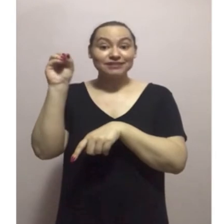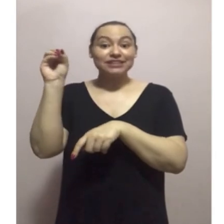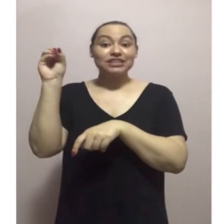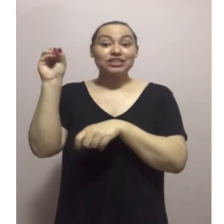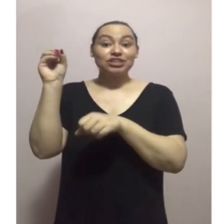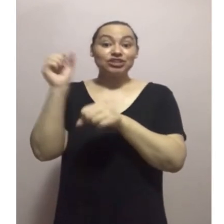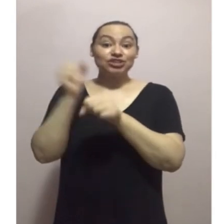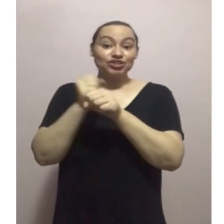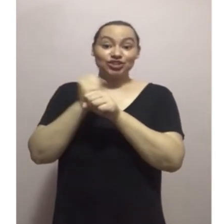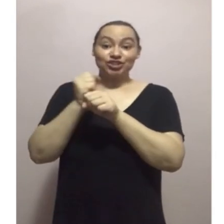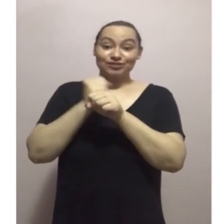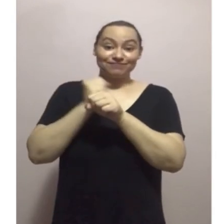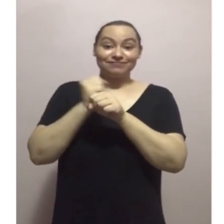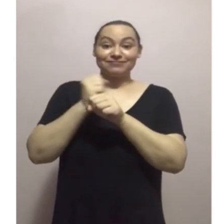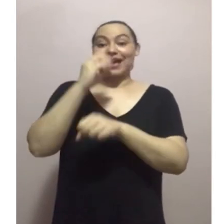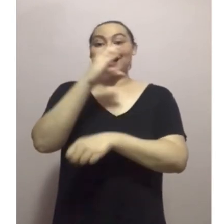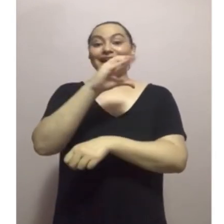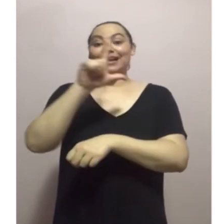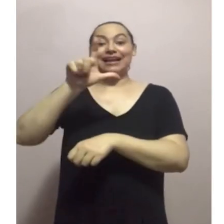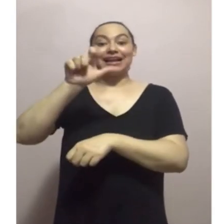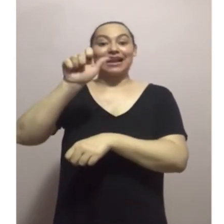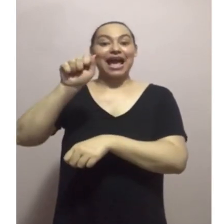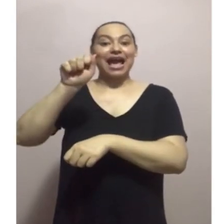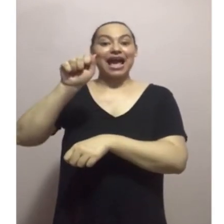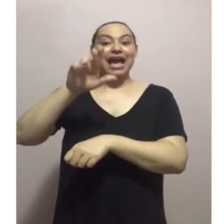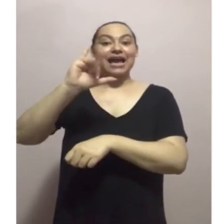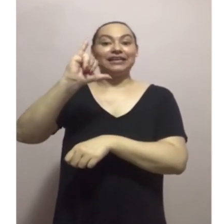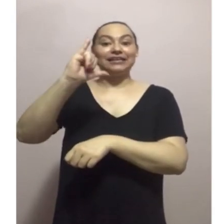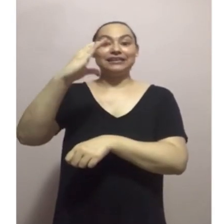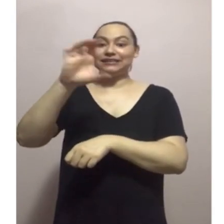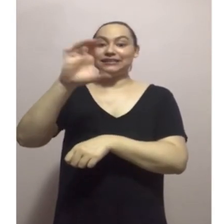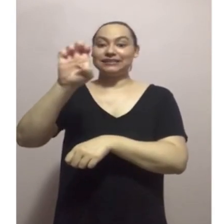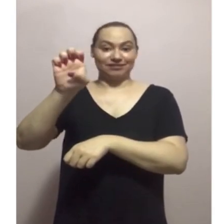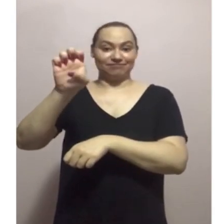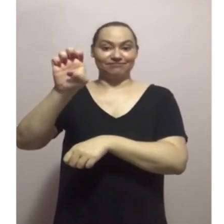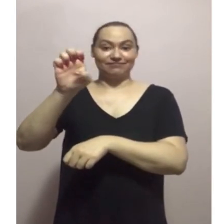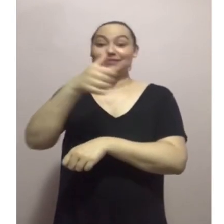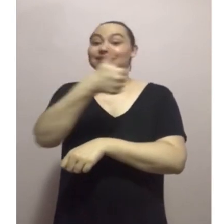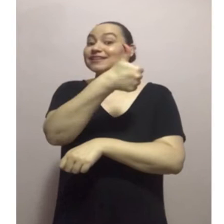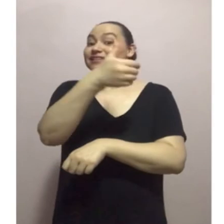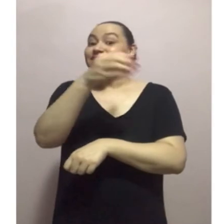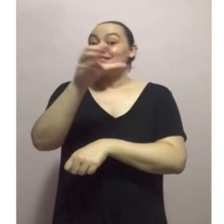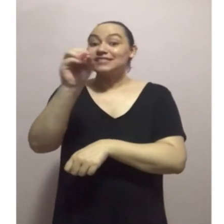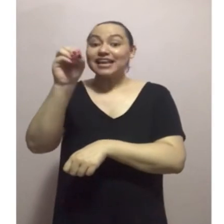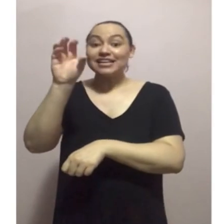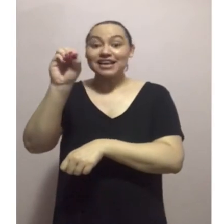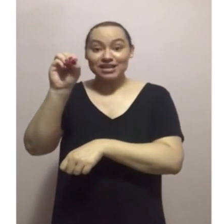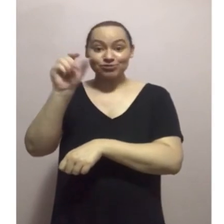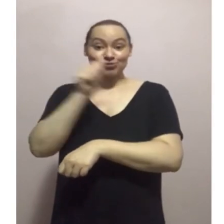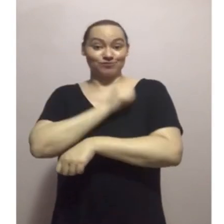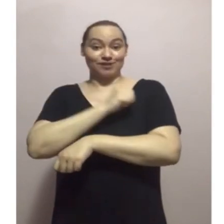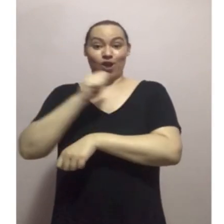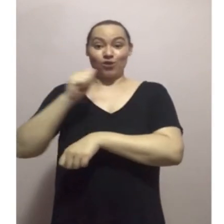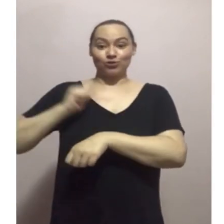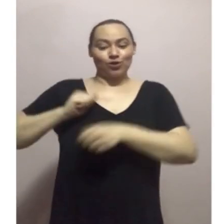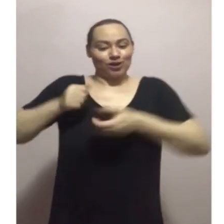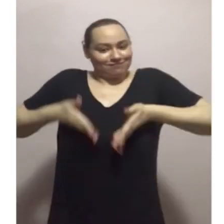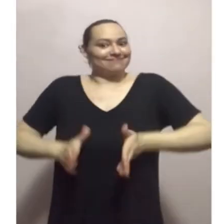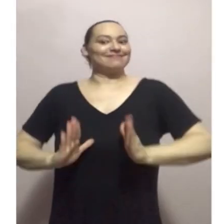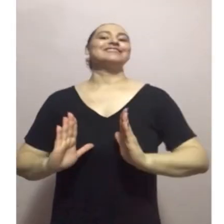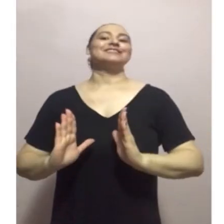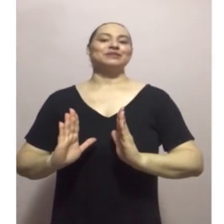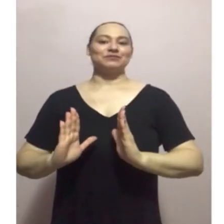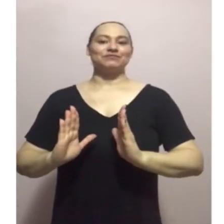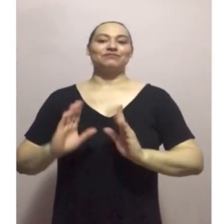estar Perder, longe né? desse, Sim. perder esse centenário e tal. Então foi muito importante porque a gente fez a